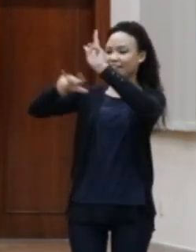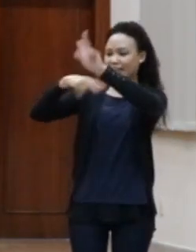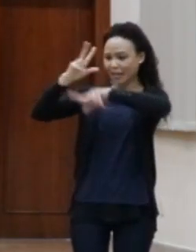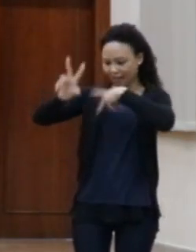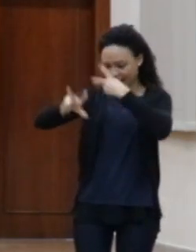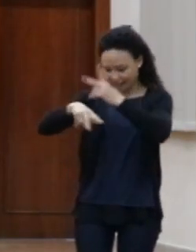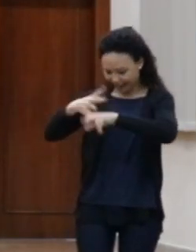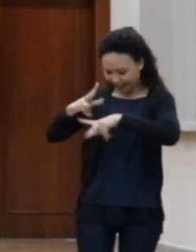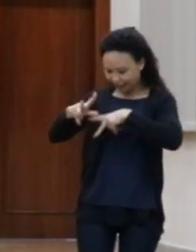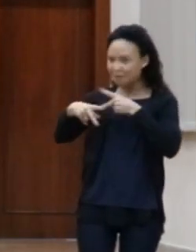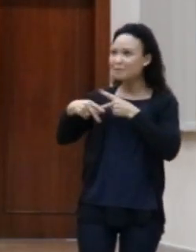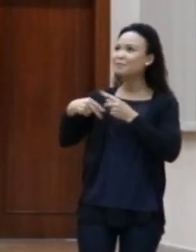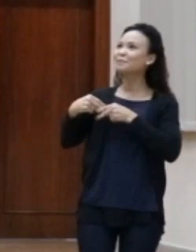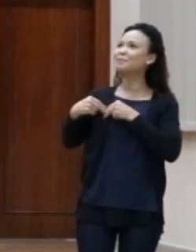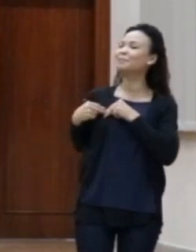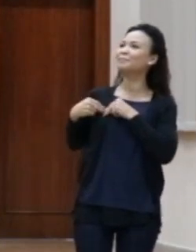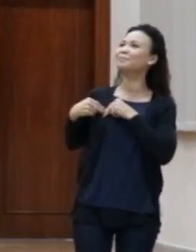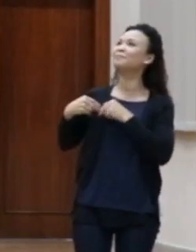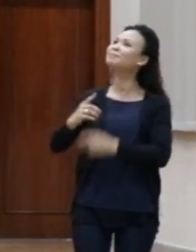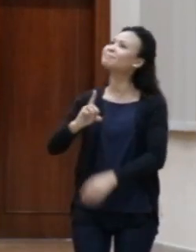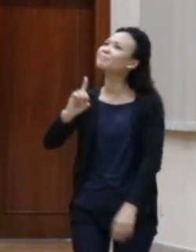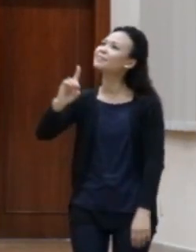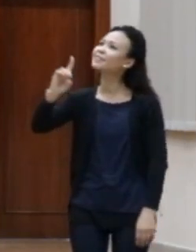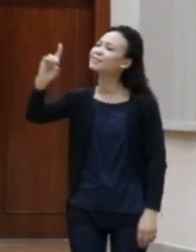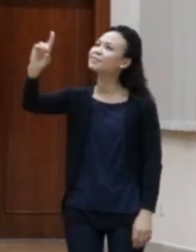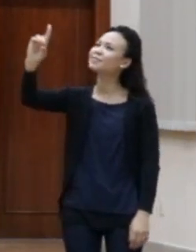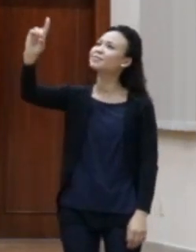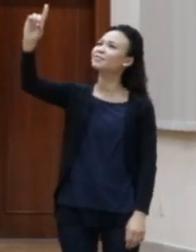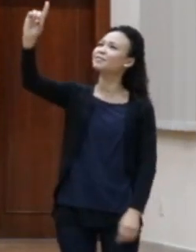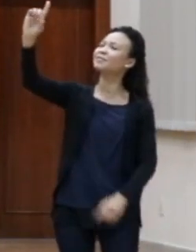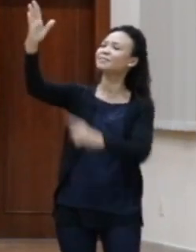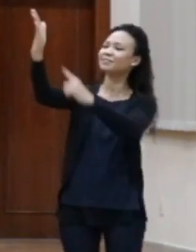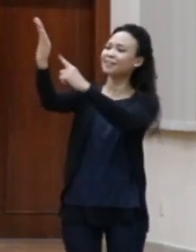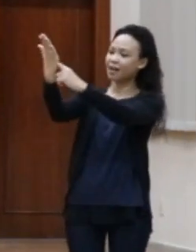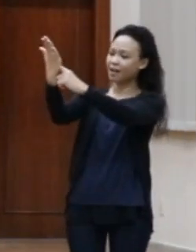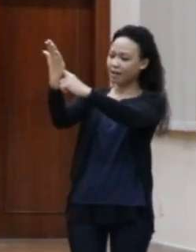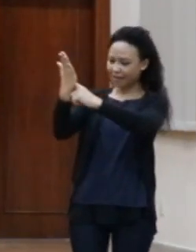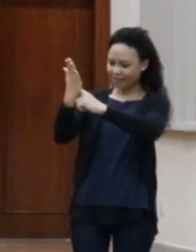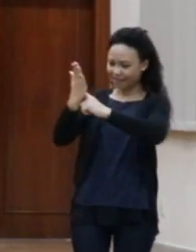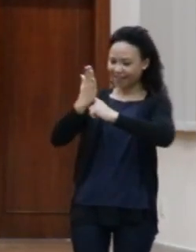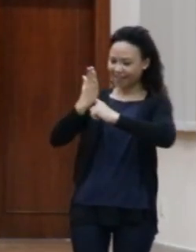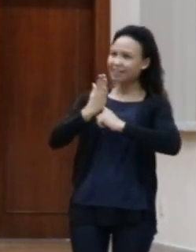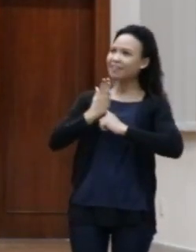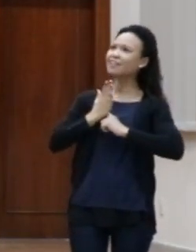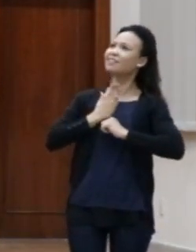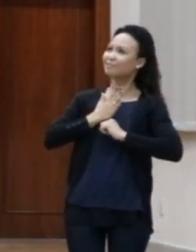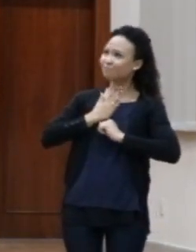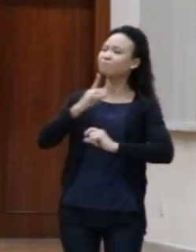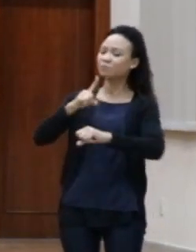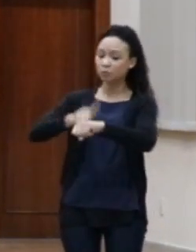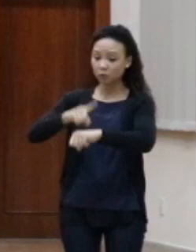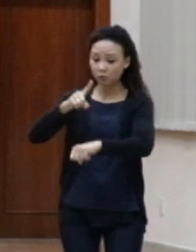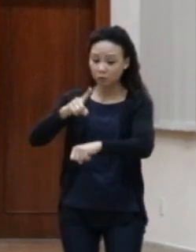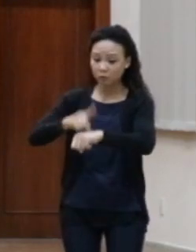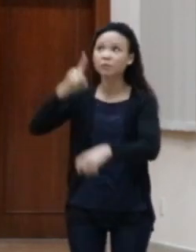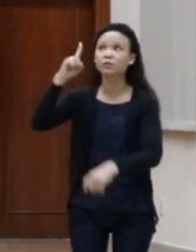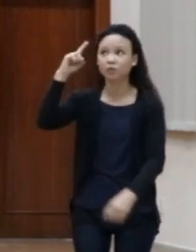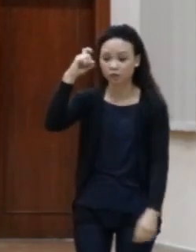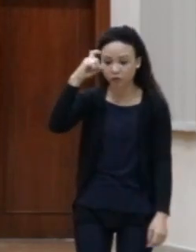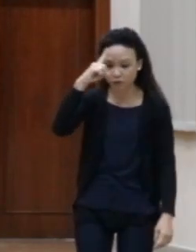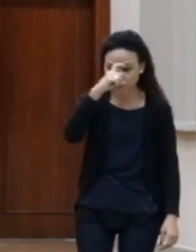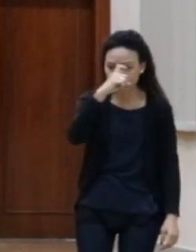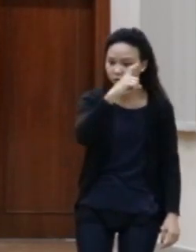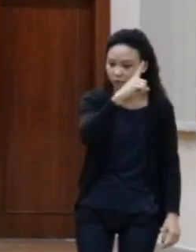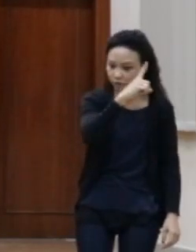herança, Tu és o meu socorro nos dias de